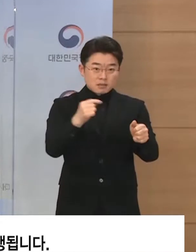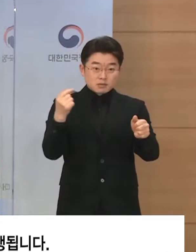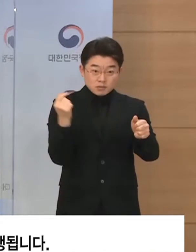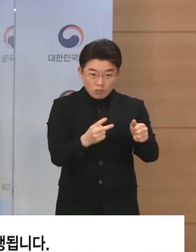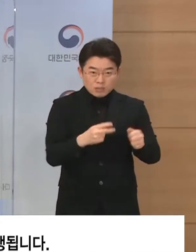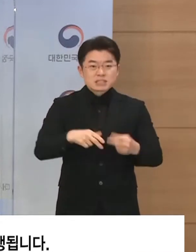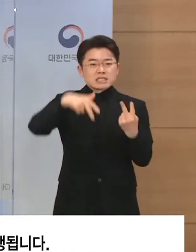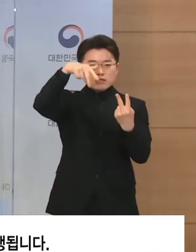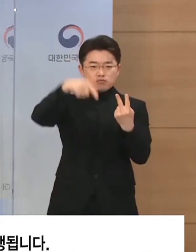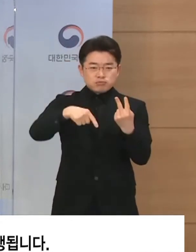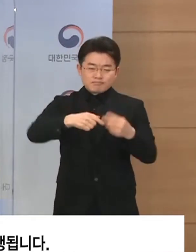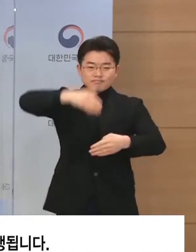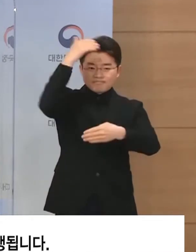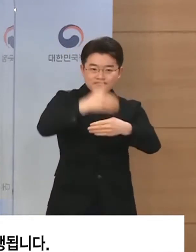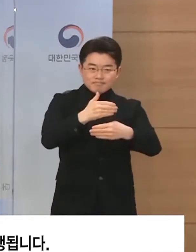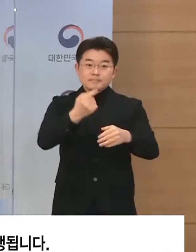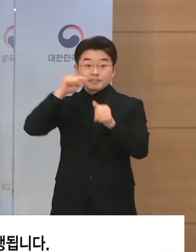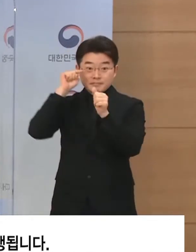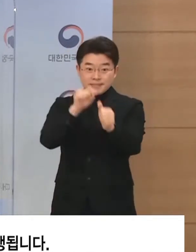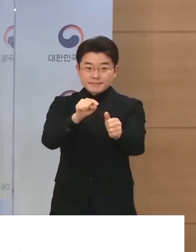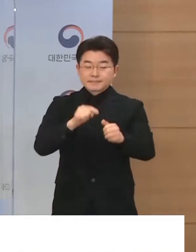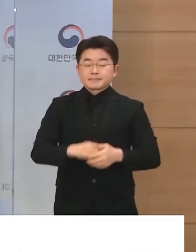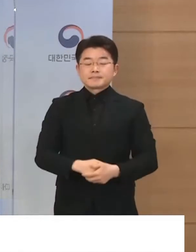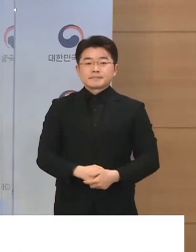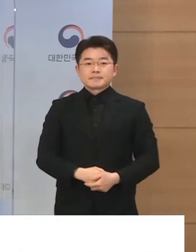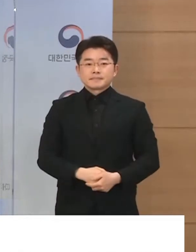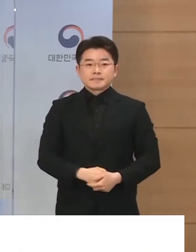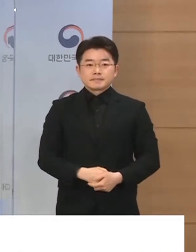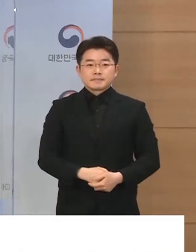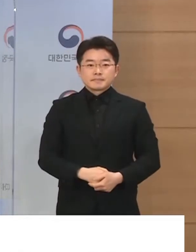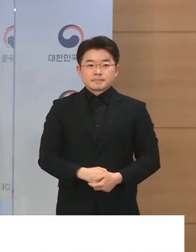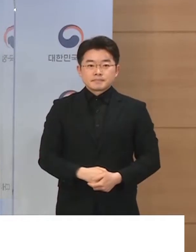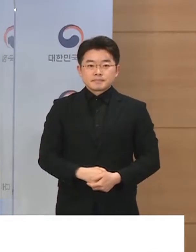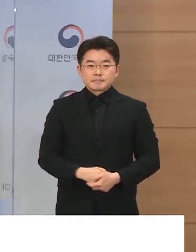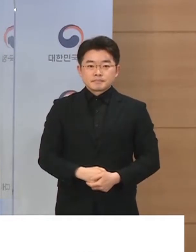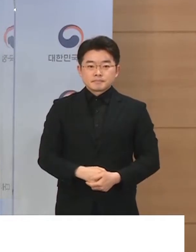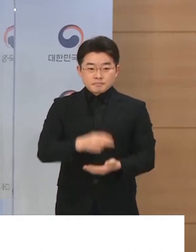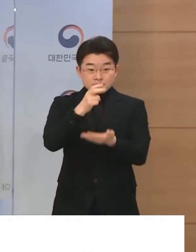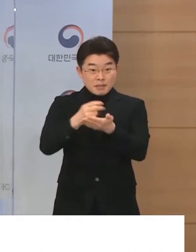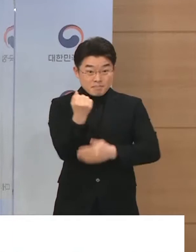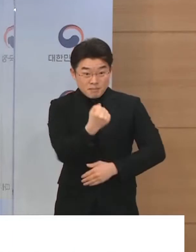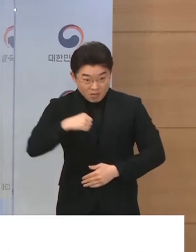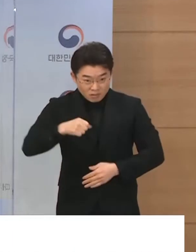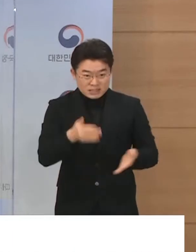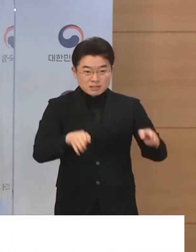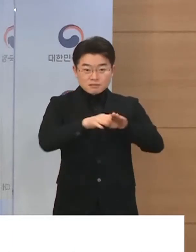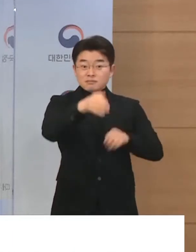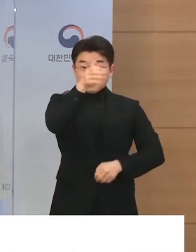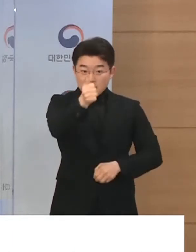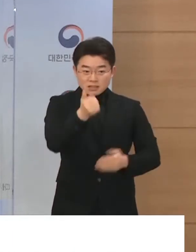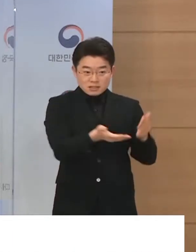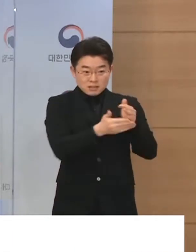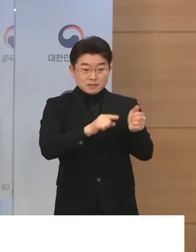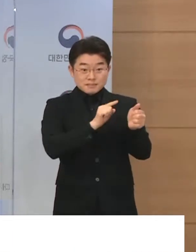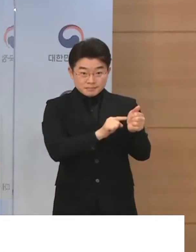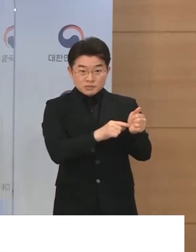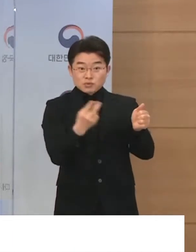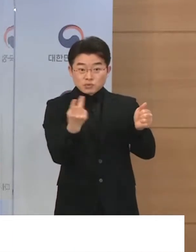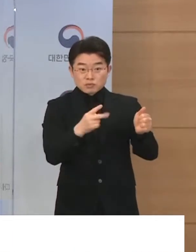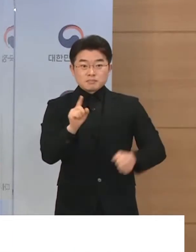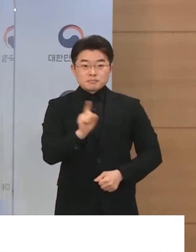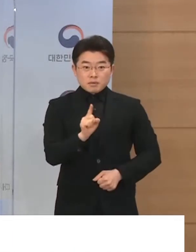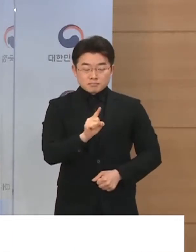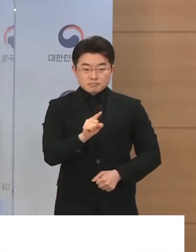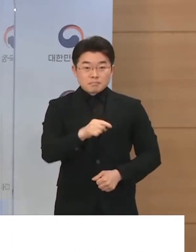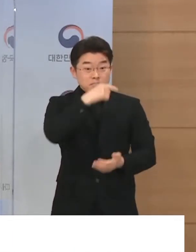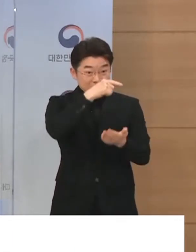별도로 2주간의 집합금지가 시행됩니다. 방역수칙을 위반한 시설 관리자와 이용자에 대해서는